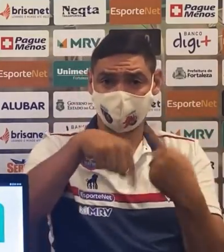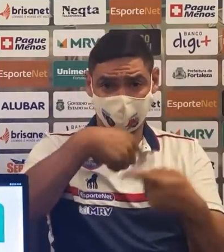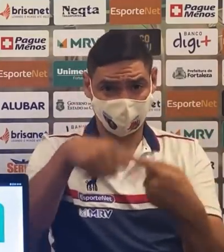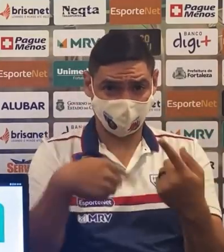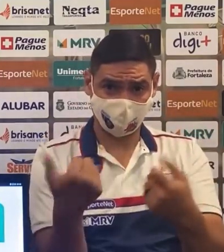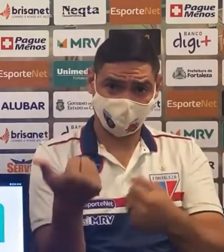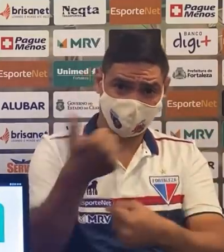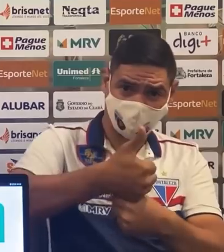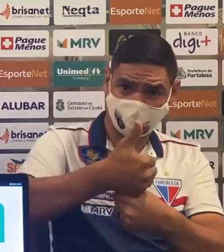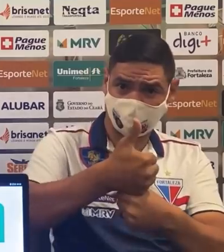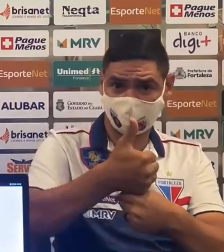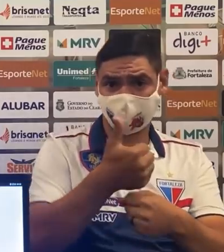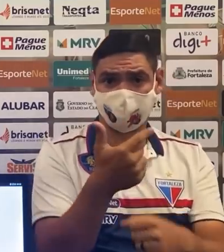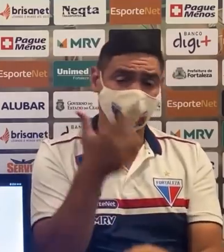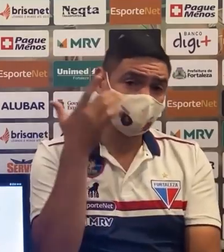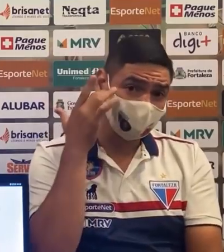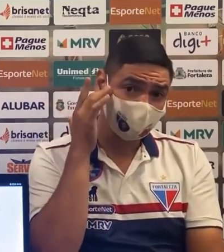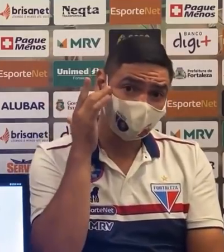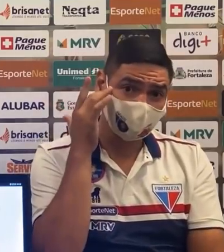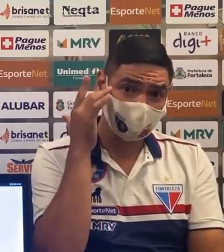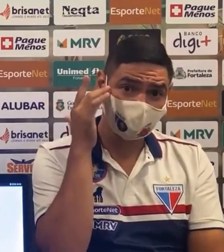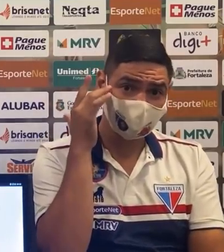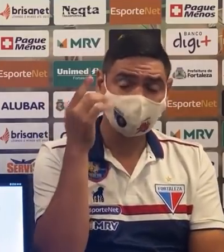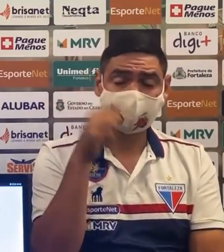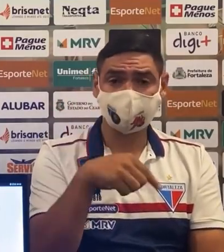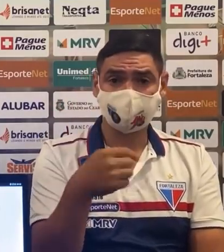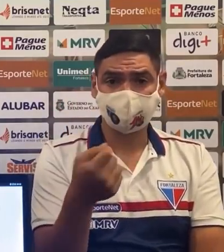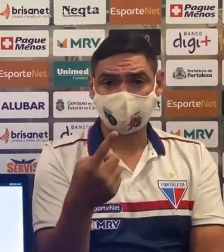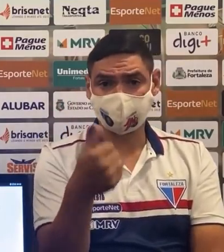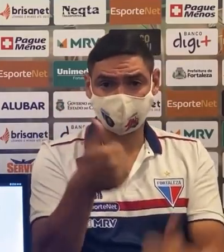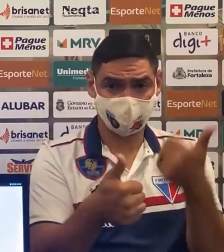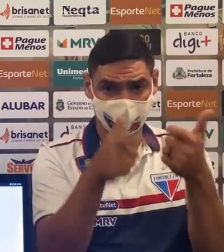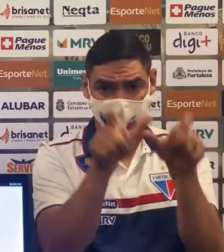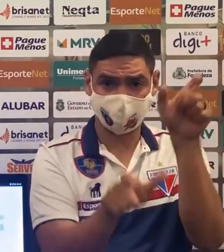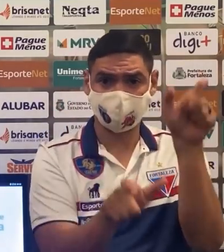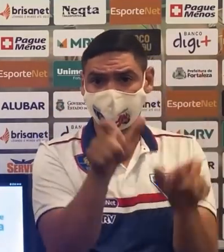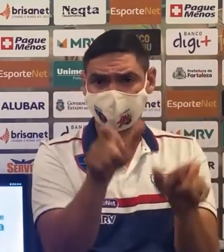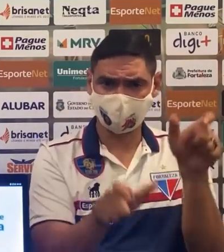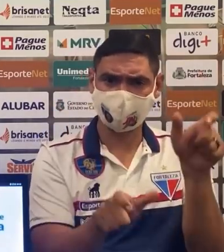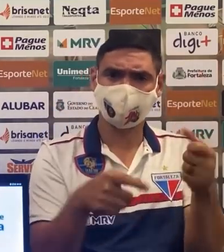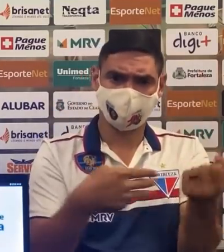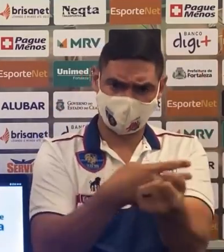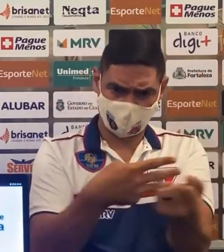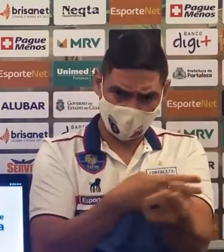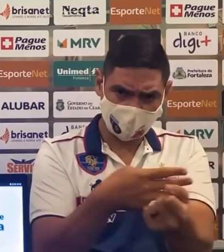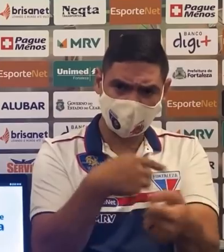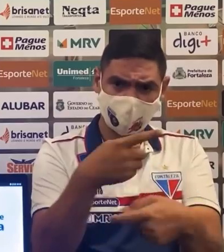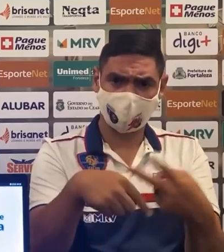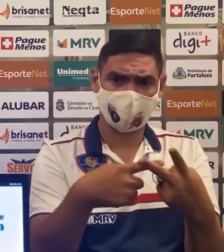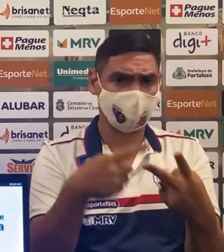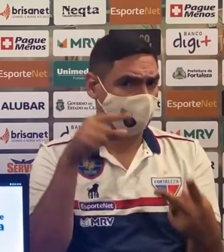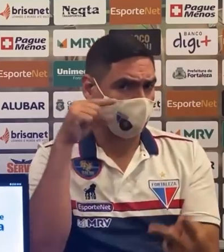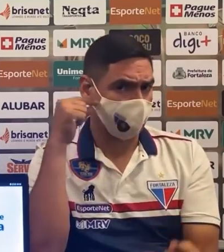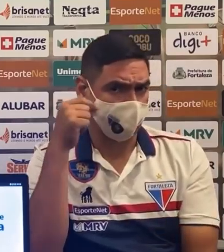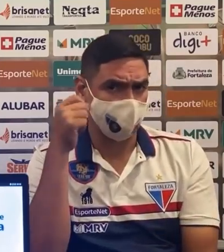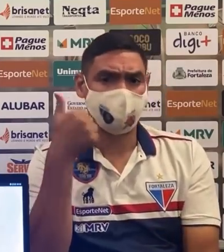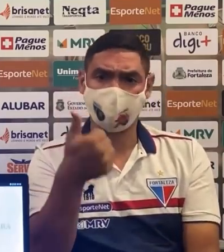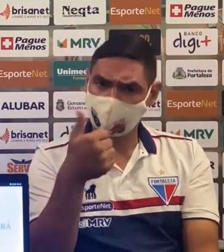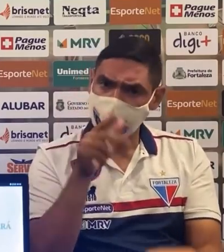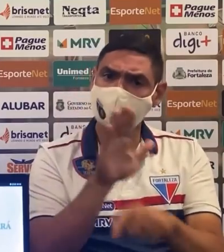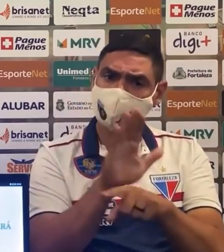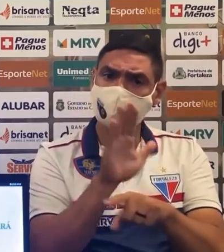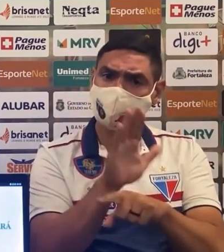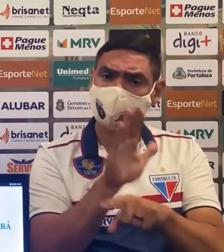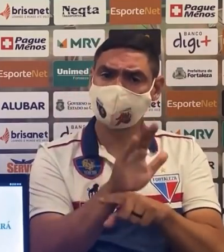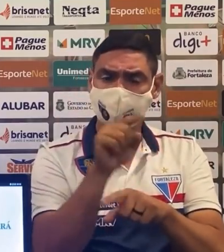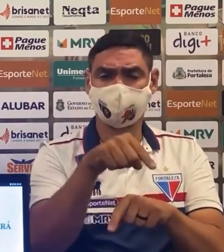substituições e acho até que os jogadores que entraram no segundo tempo entraram bem. Mariano entrou bem, Oswaldo entrou muito bem, deu um novo